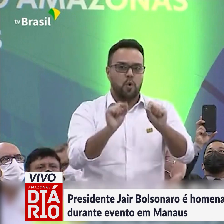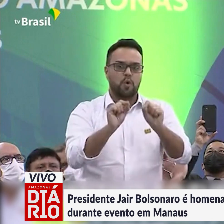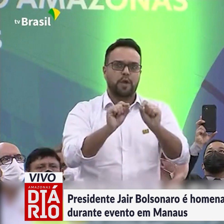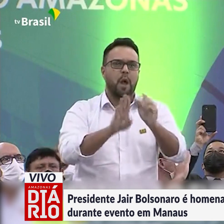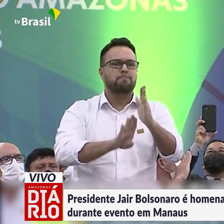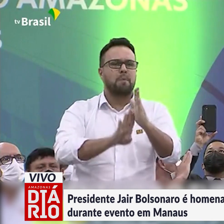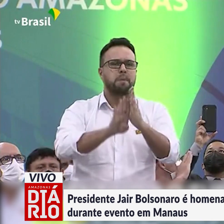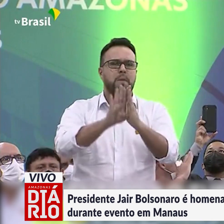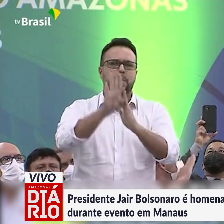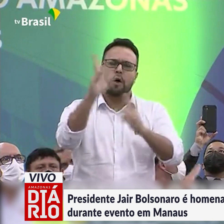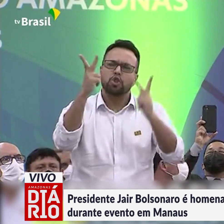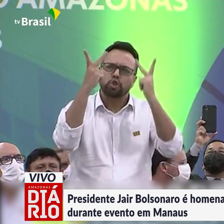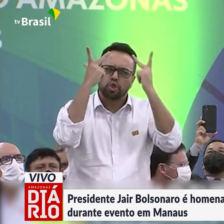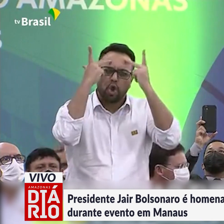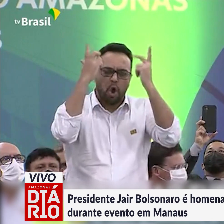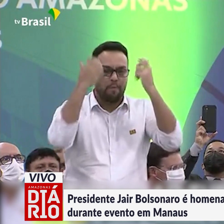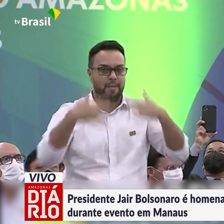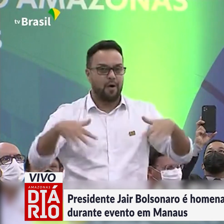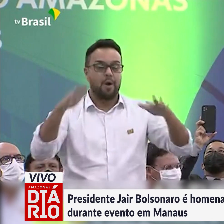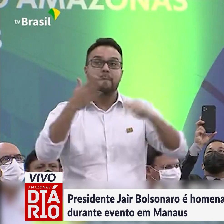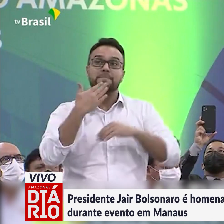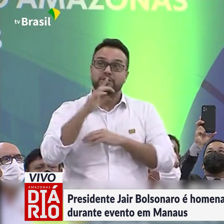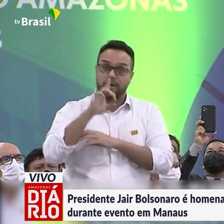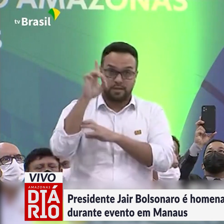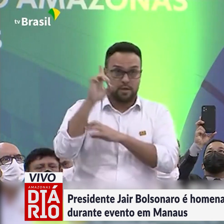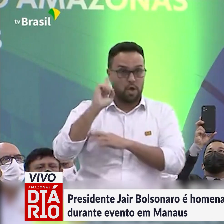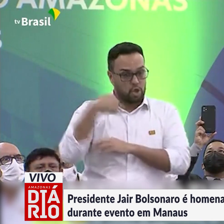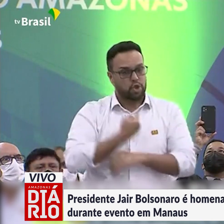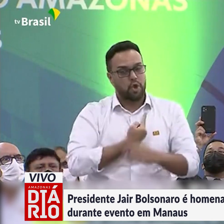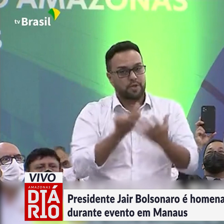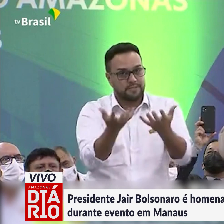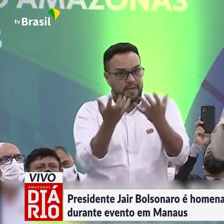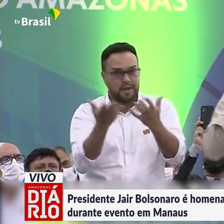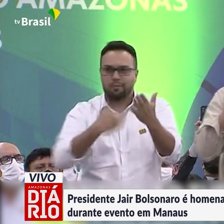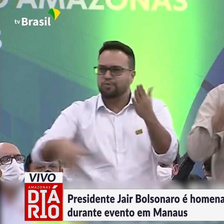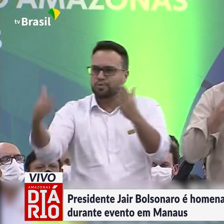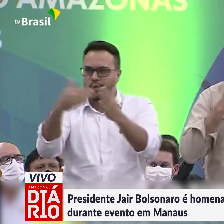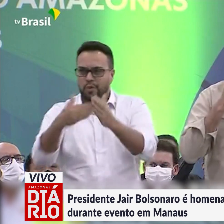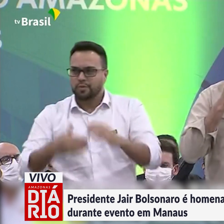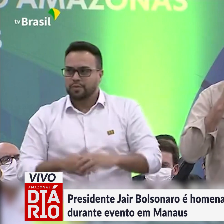sua normalidade. É isso que todos nós queremos.